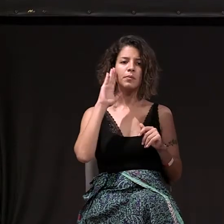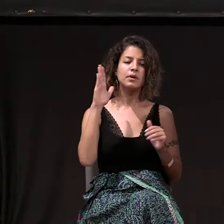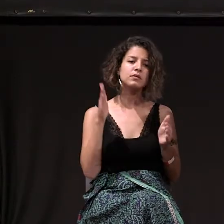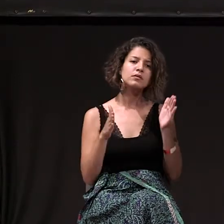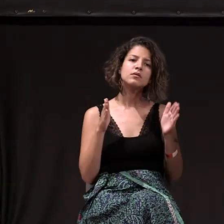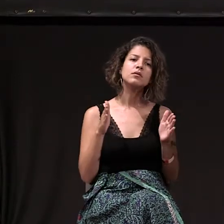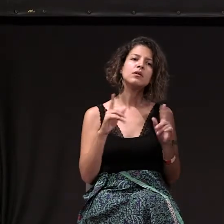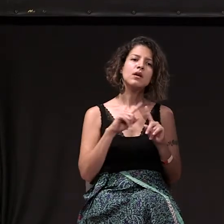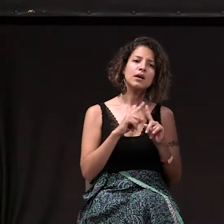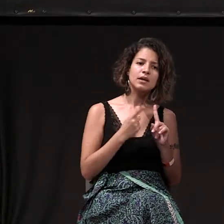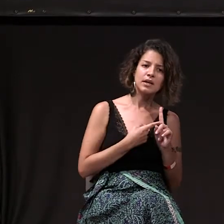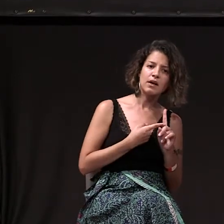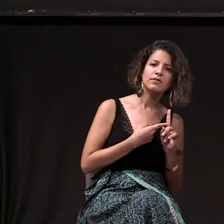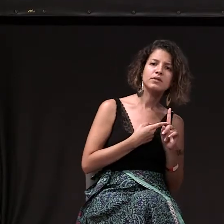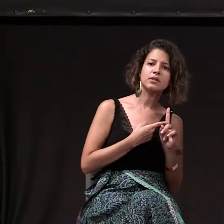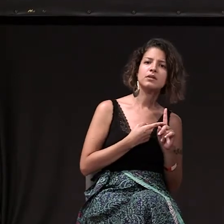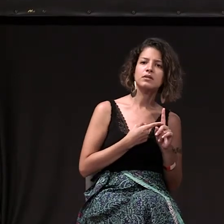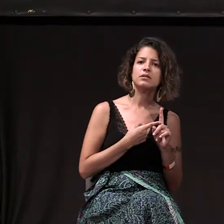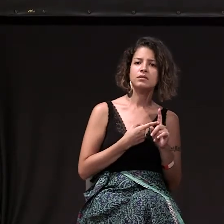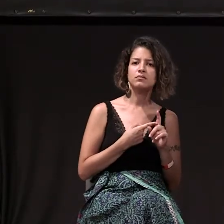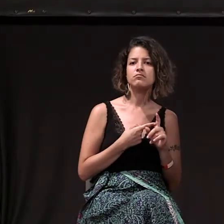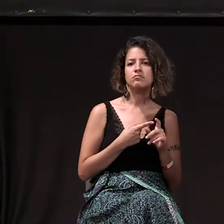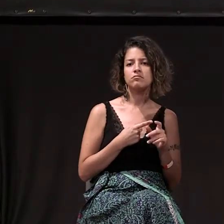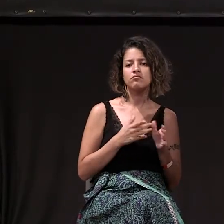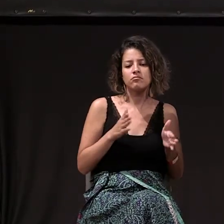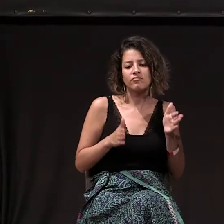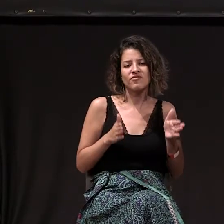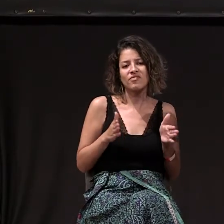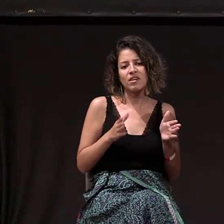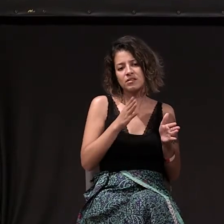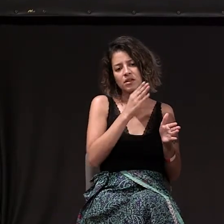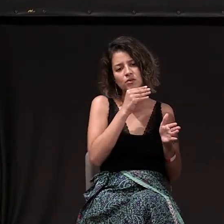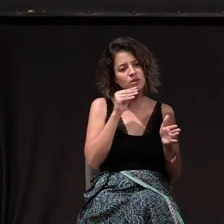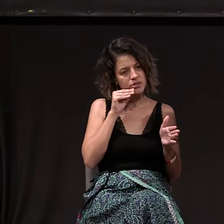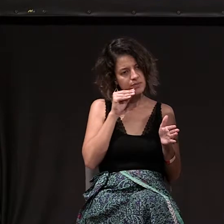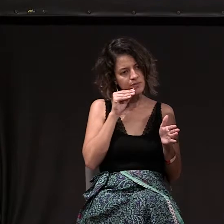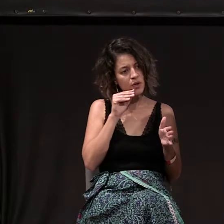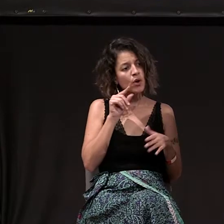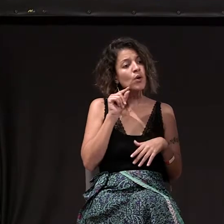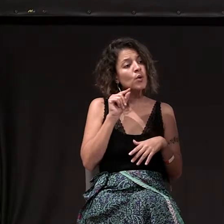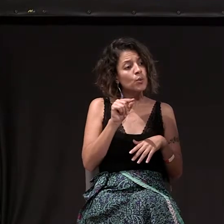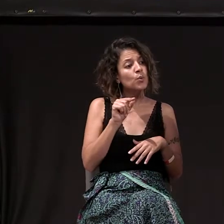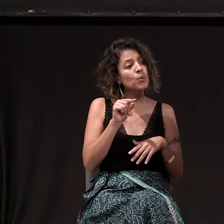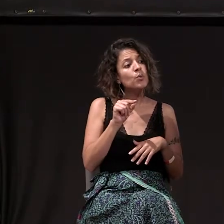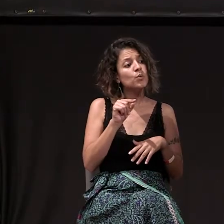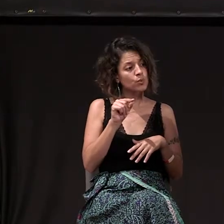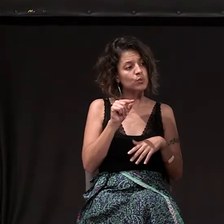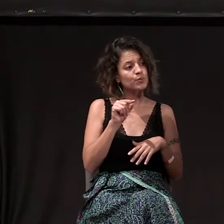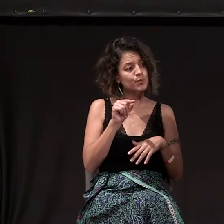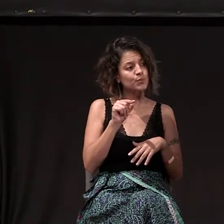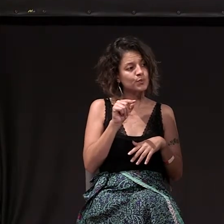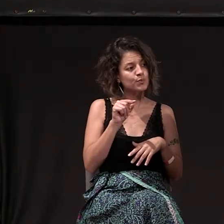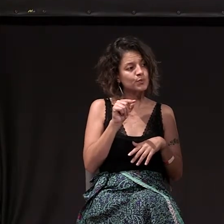na adolescência, é a fala das meninas e dos meninos